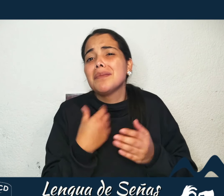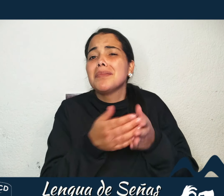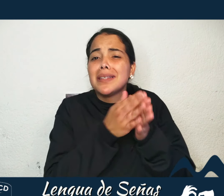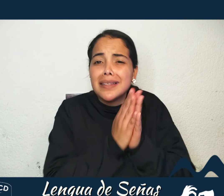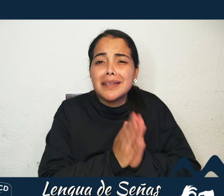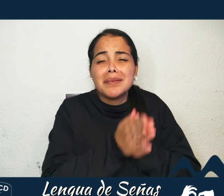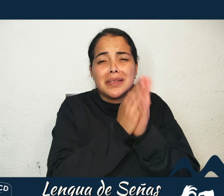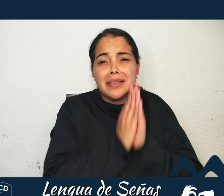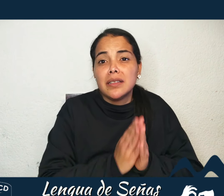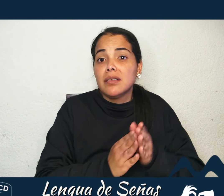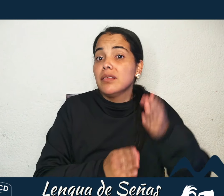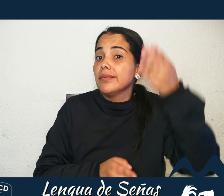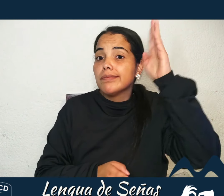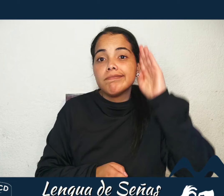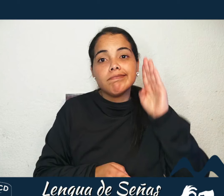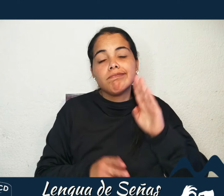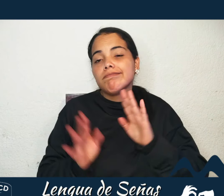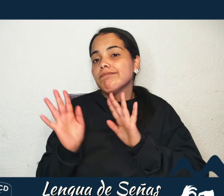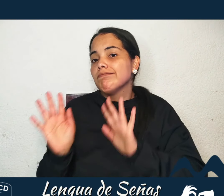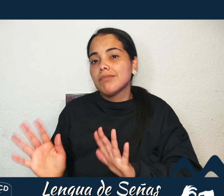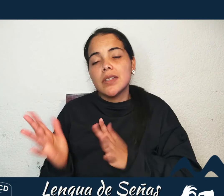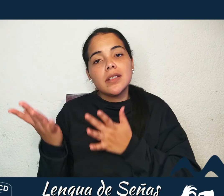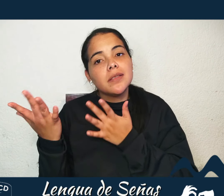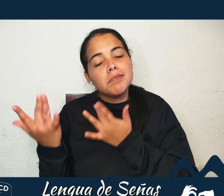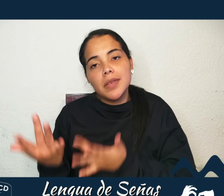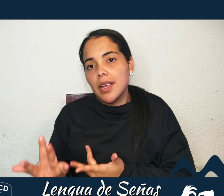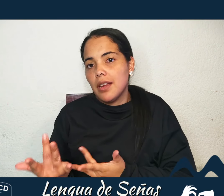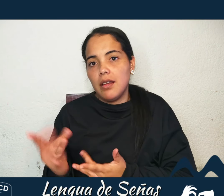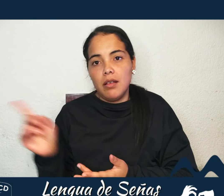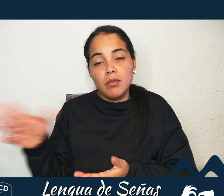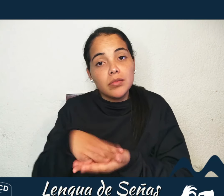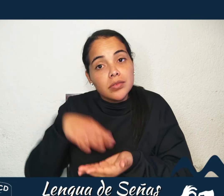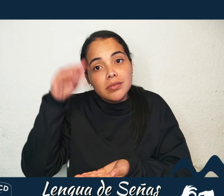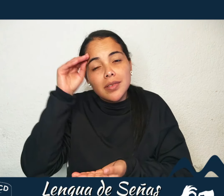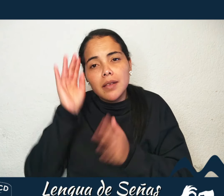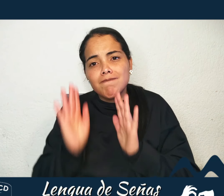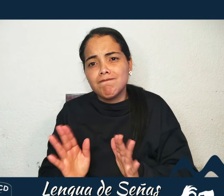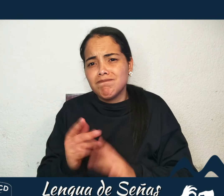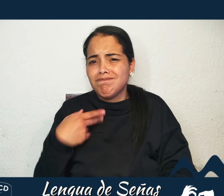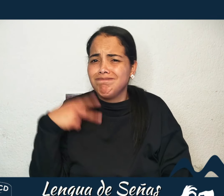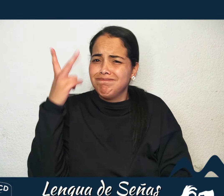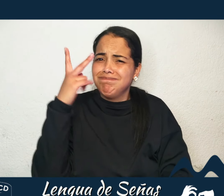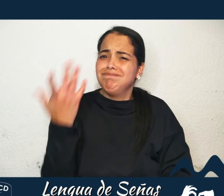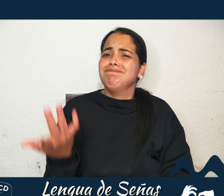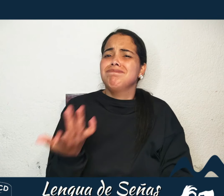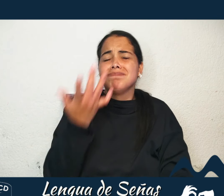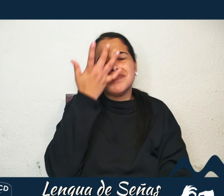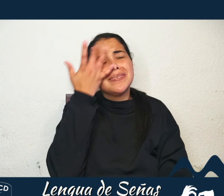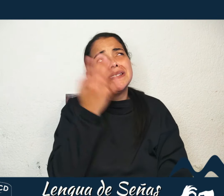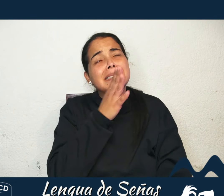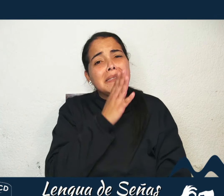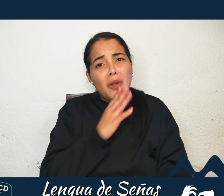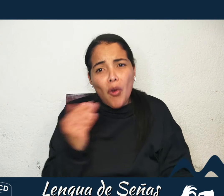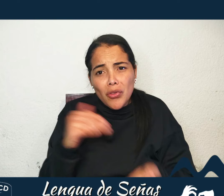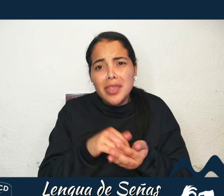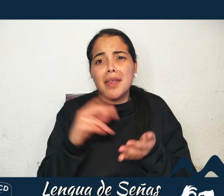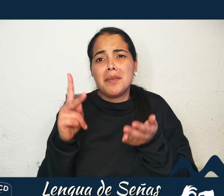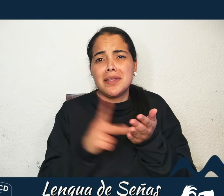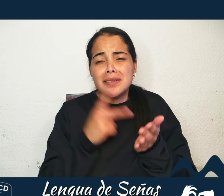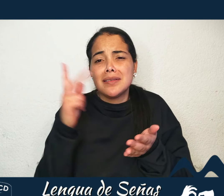3 veces le ha dicho, Señor, bástate mi gracia, porque mi poder se perfecciona en tu debilidad.